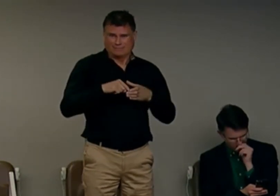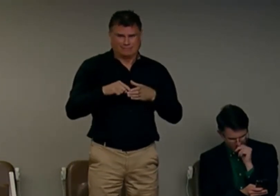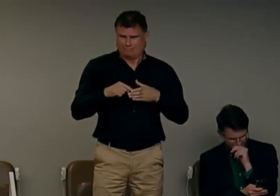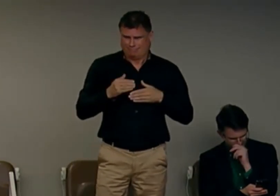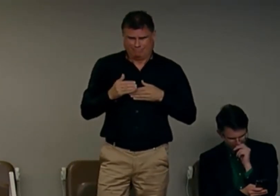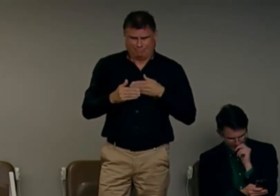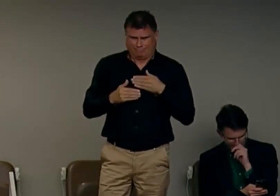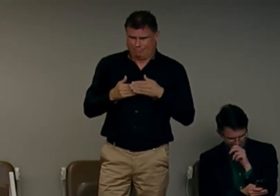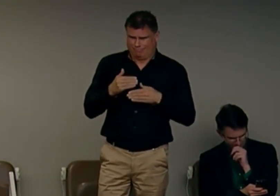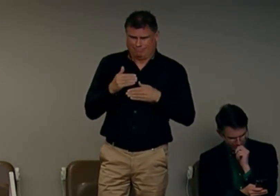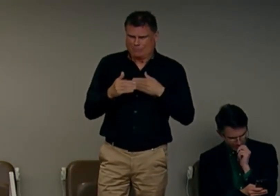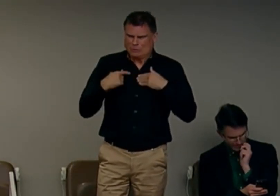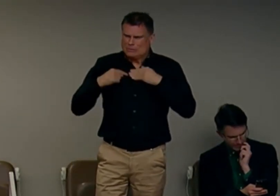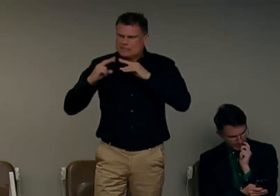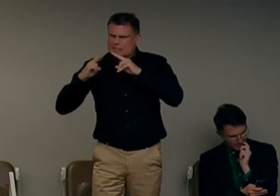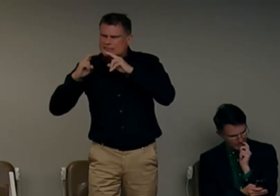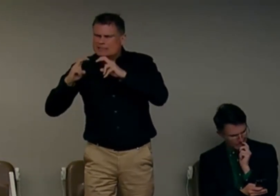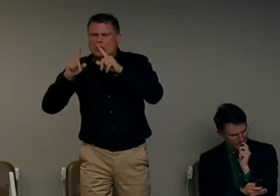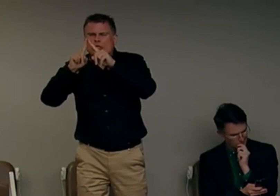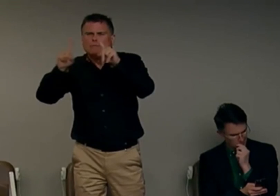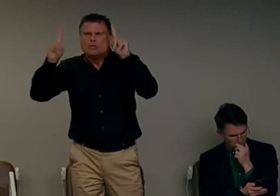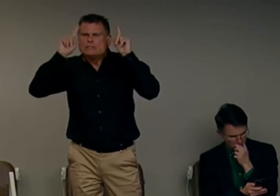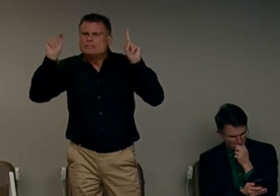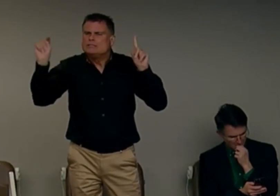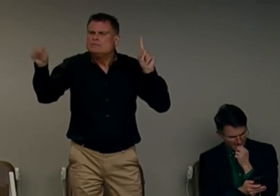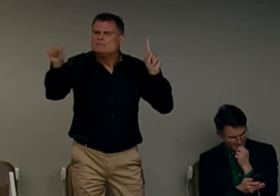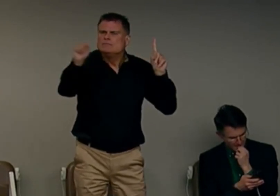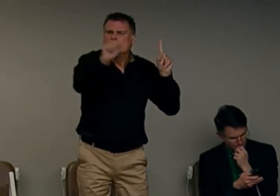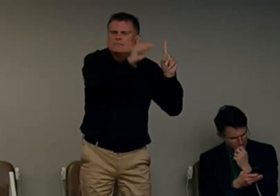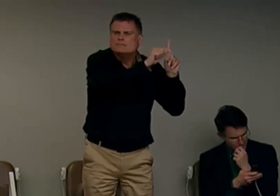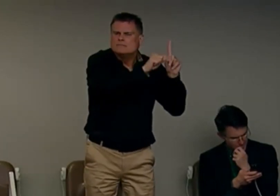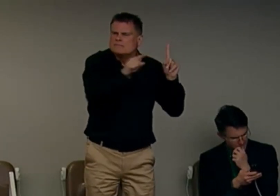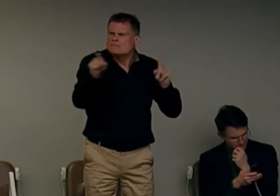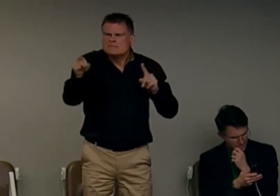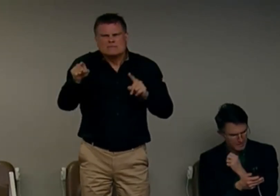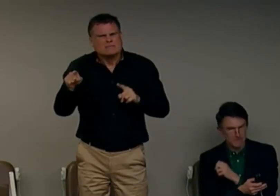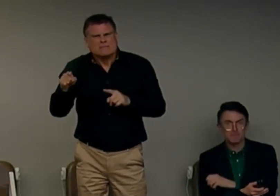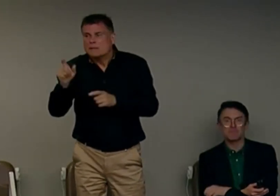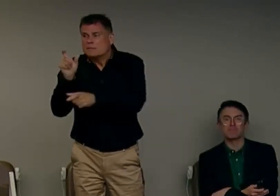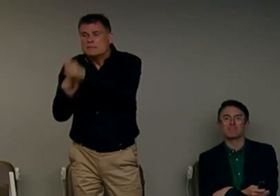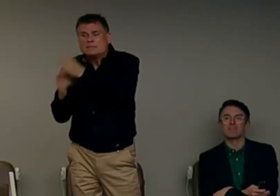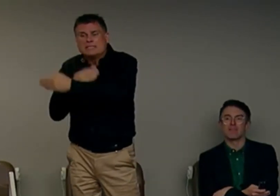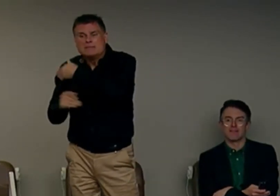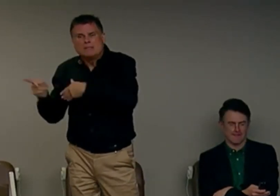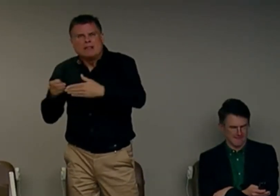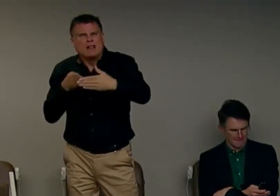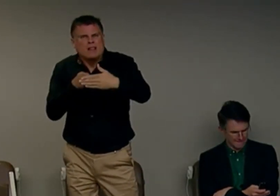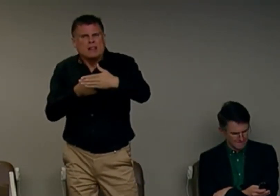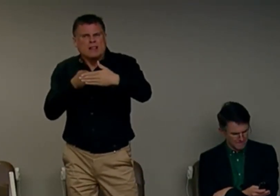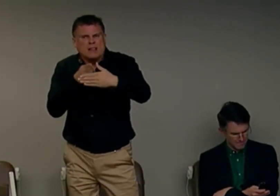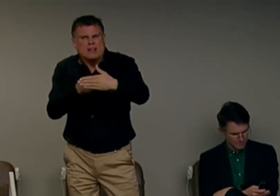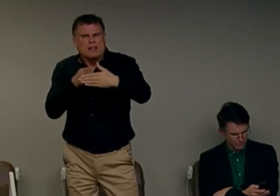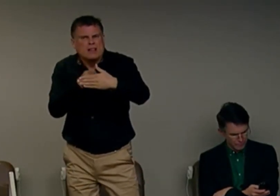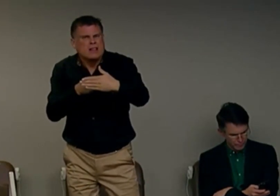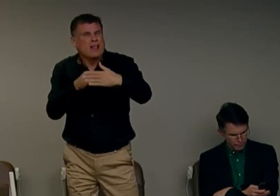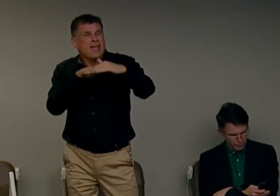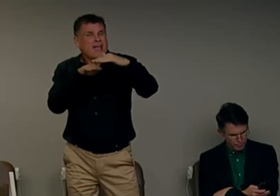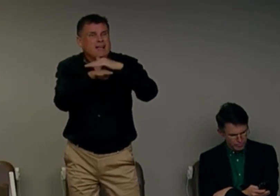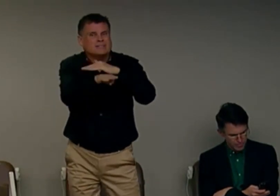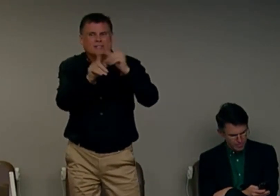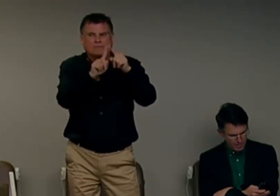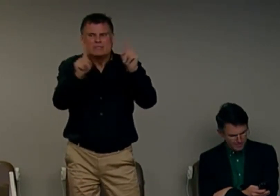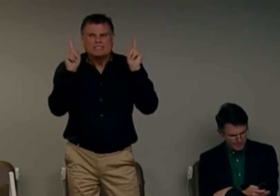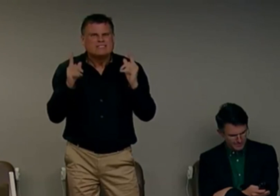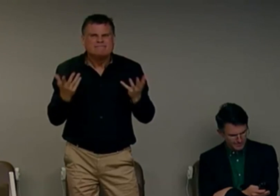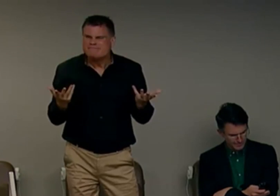les grandes écoles peinaient à garantir leur accessibilité, pourtant prévue par nos lois, et qu'elles se contentaient d'apporter